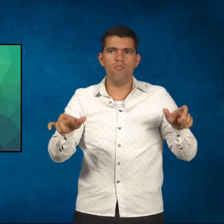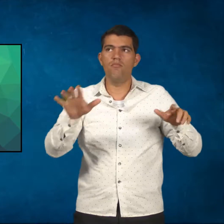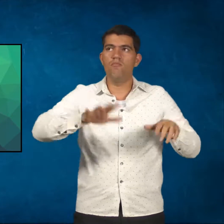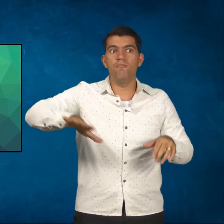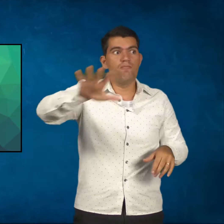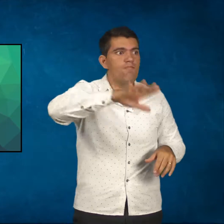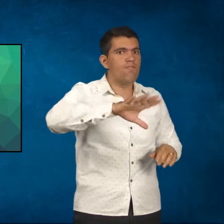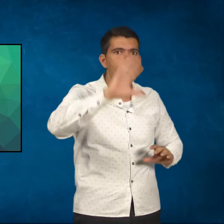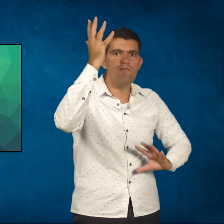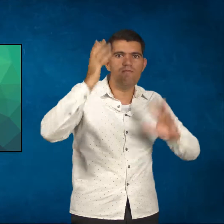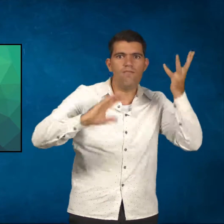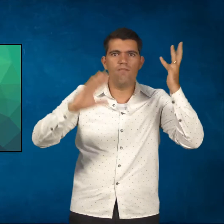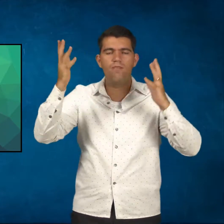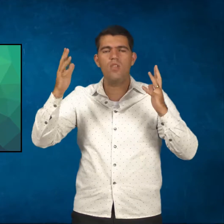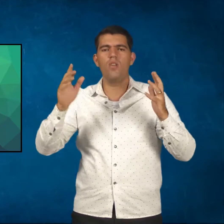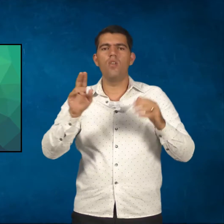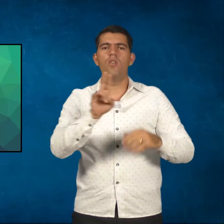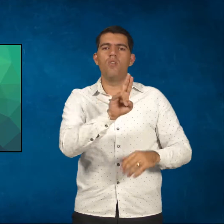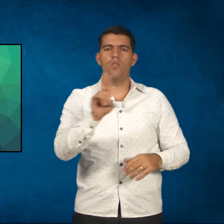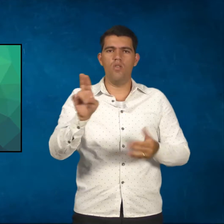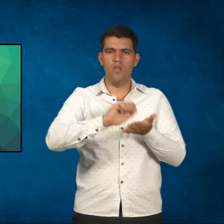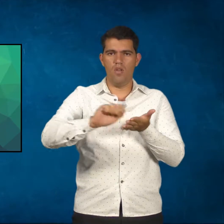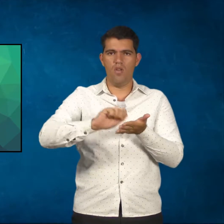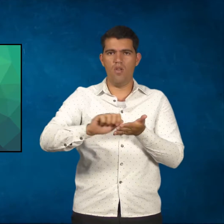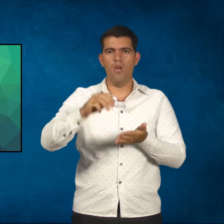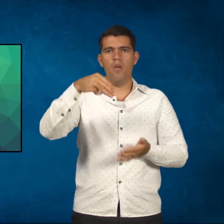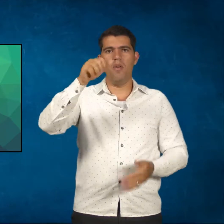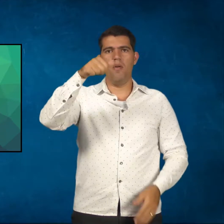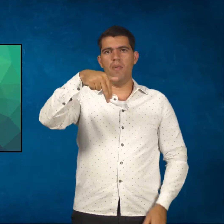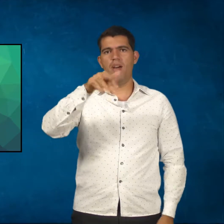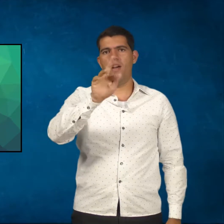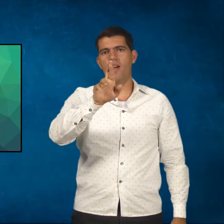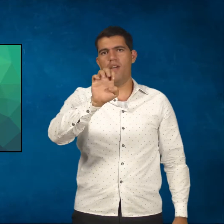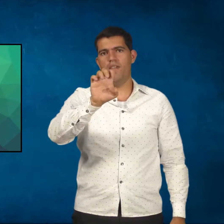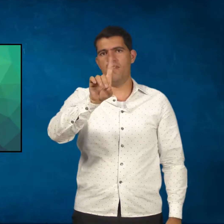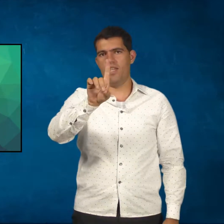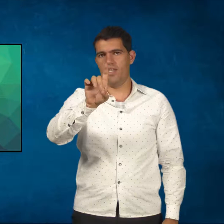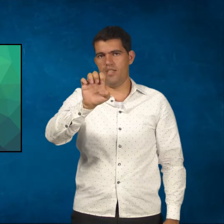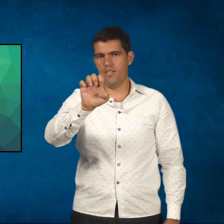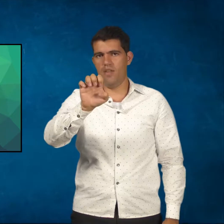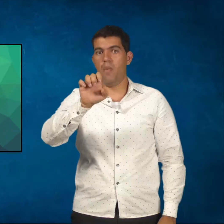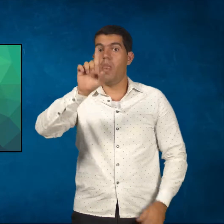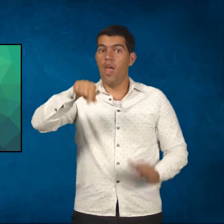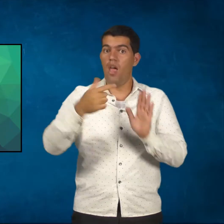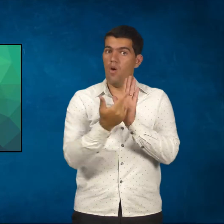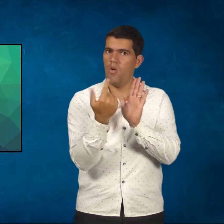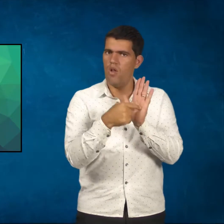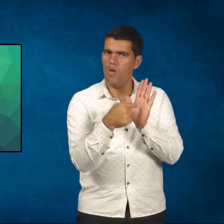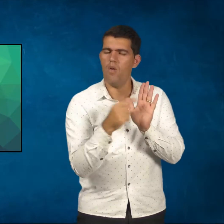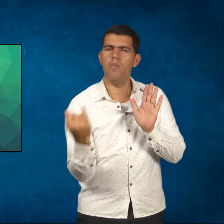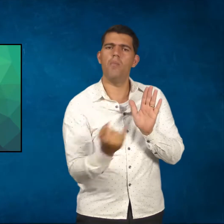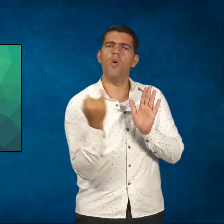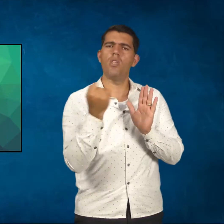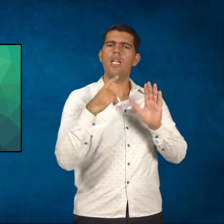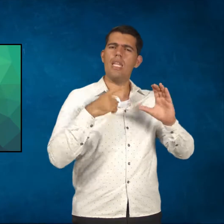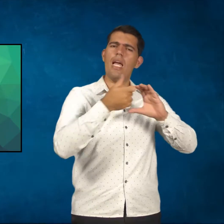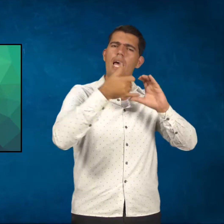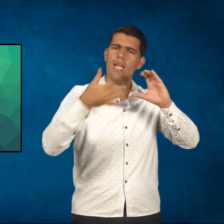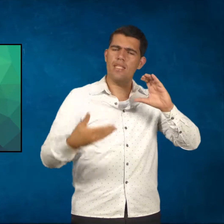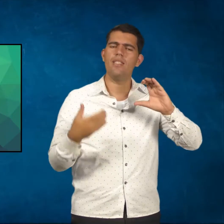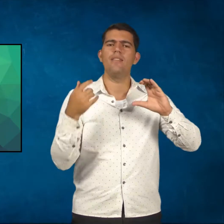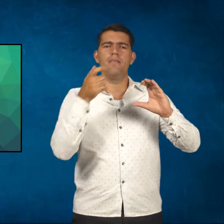da História, da Silvia Manfredi. É um livro muito importante que traz muitos aspectos